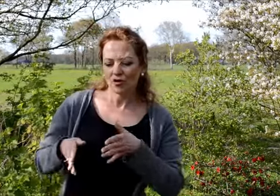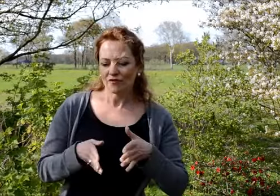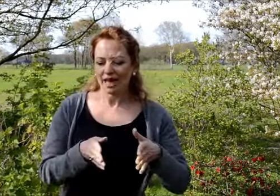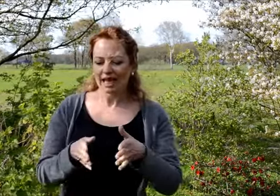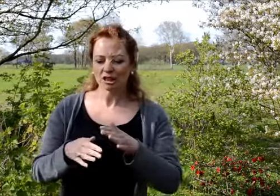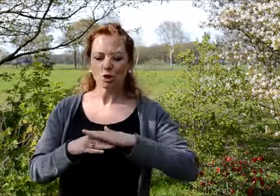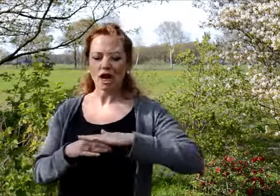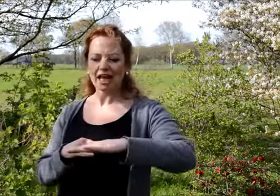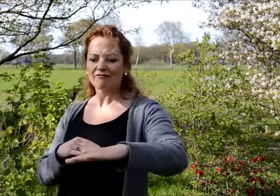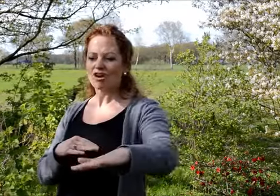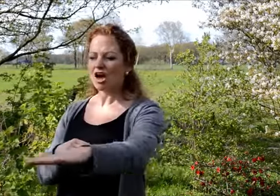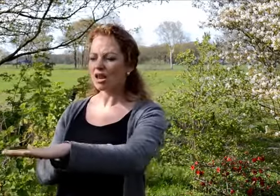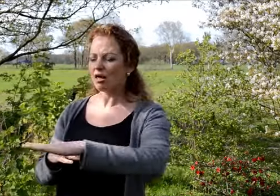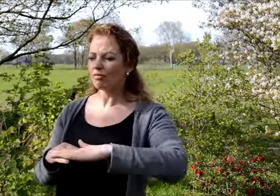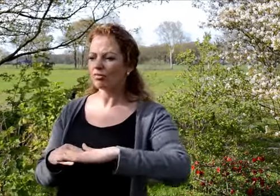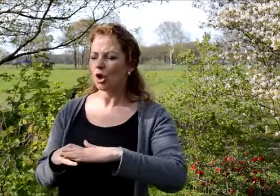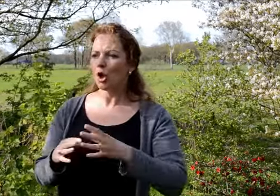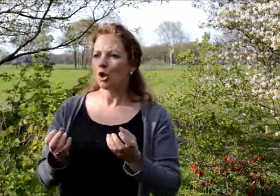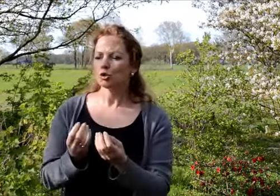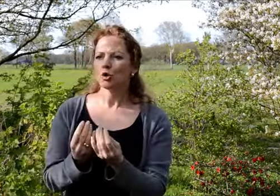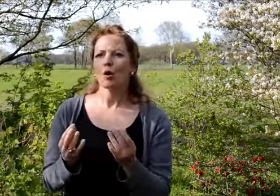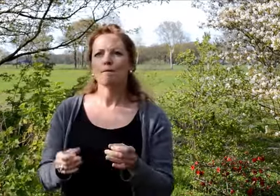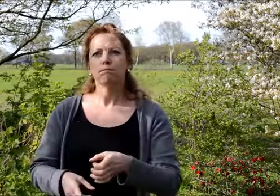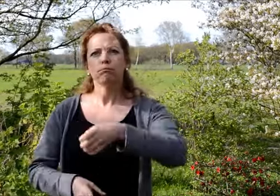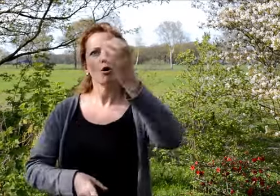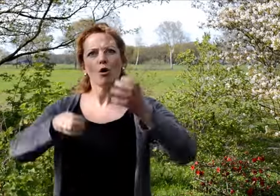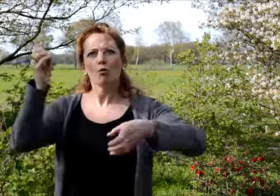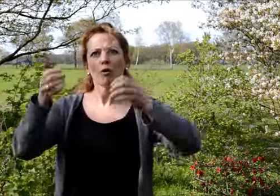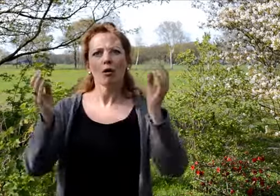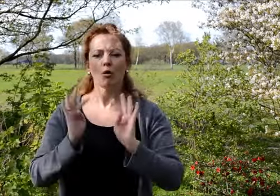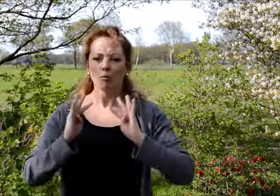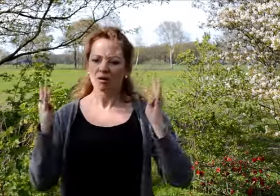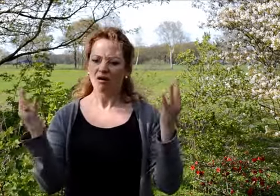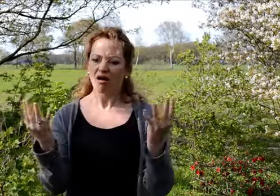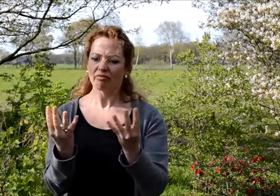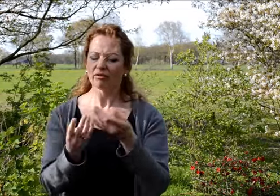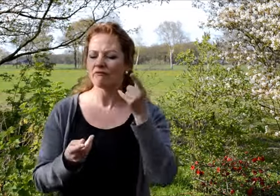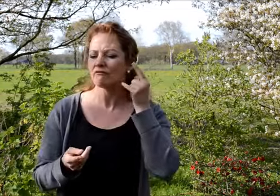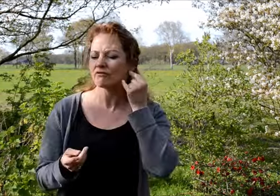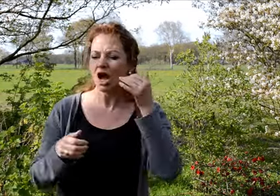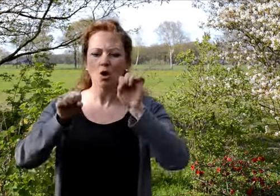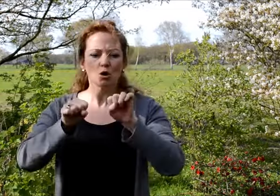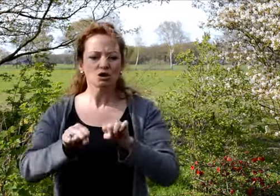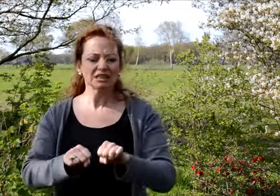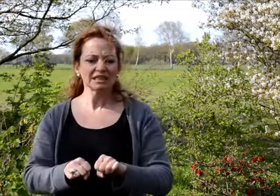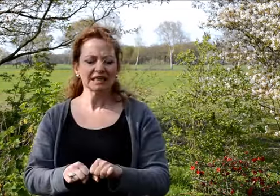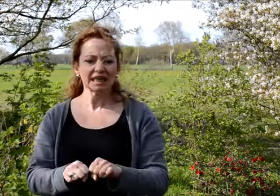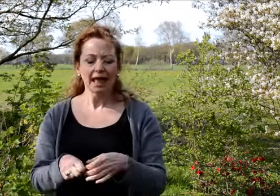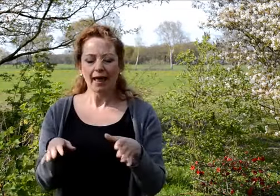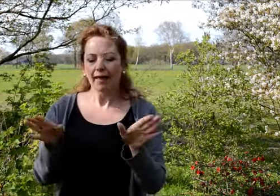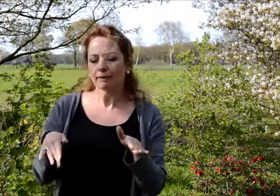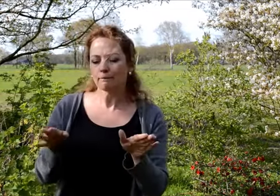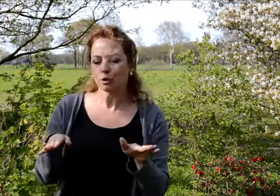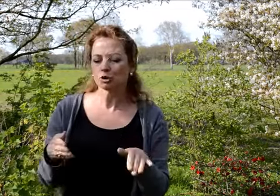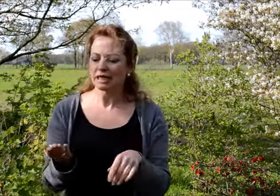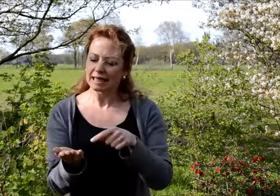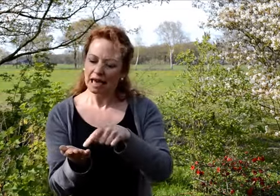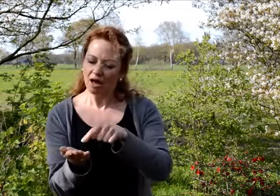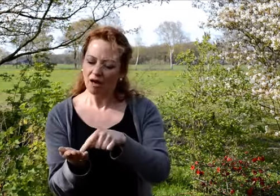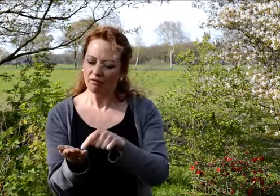Langs de weg door het vlakke land, door bomen omrand zit een vrouw langs de kant. En de mus in haar hand vraagt: wat heb jij